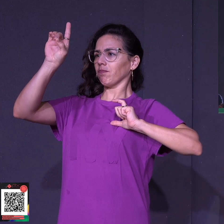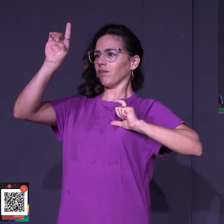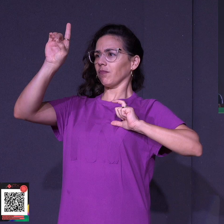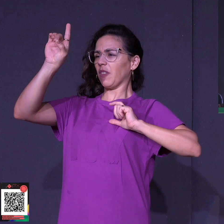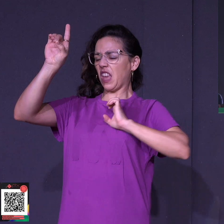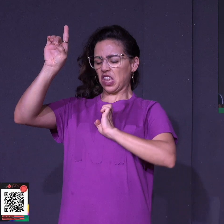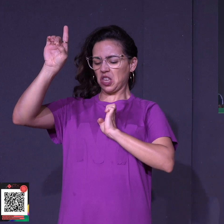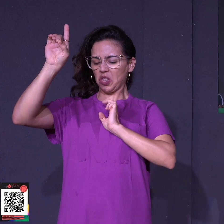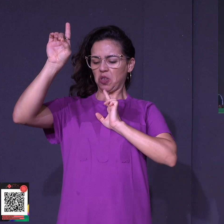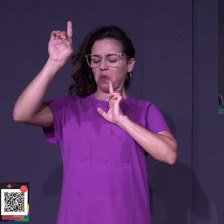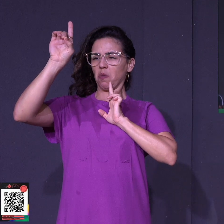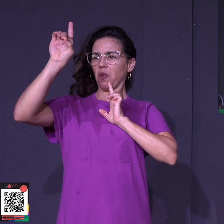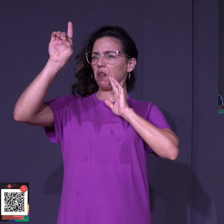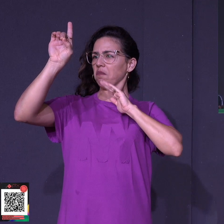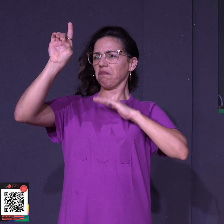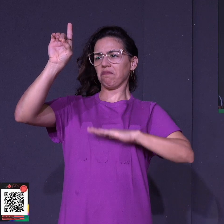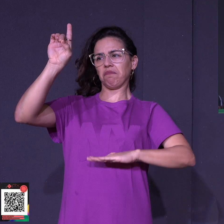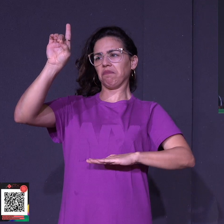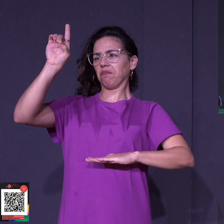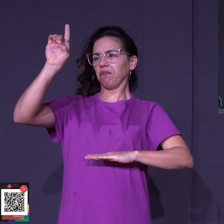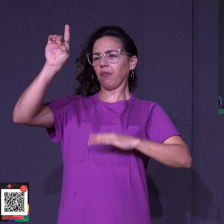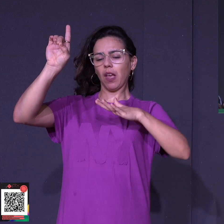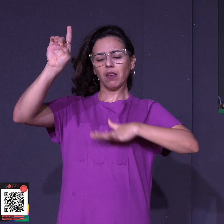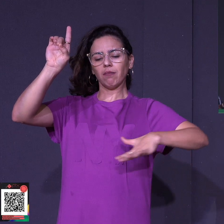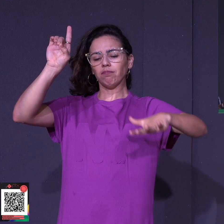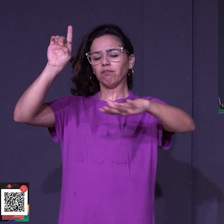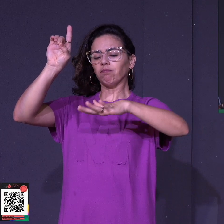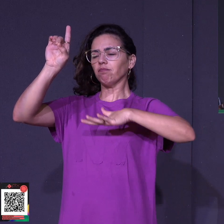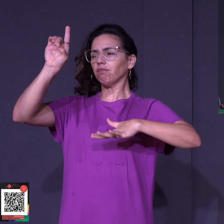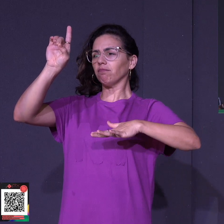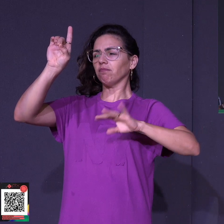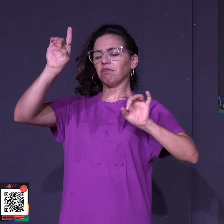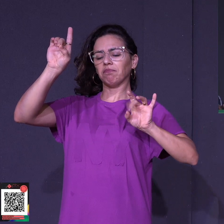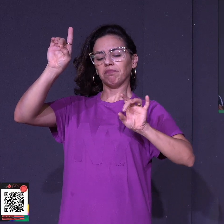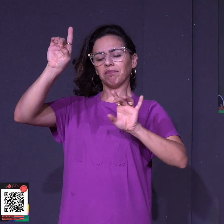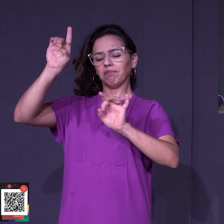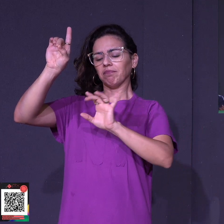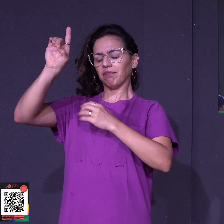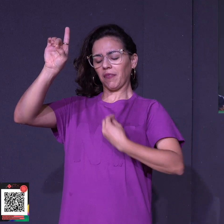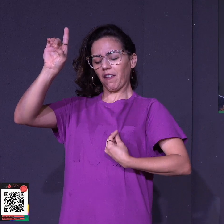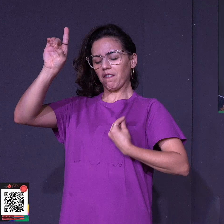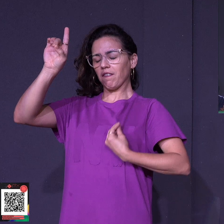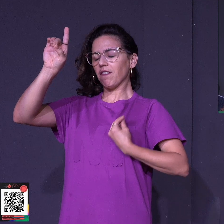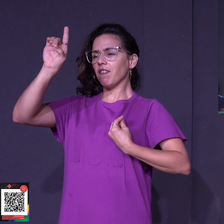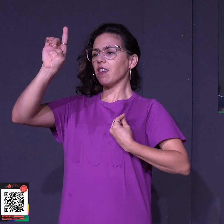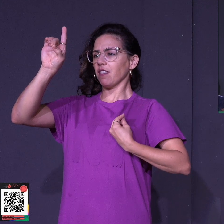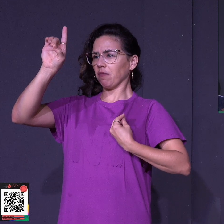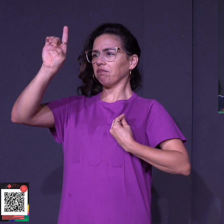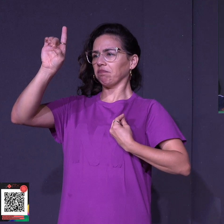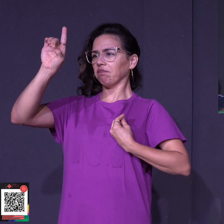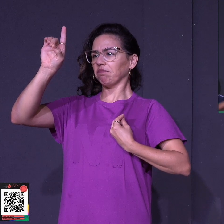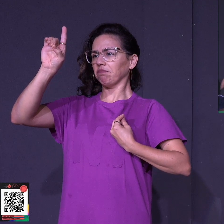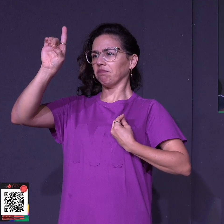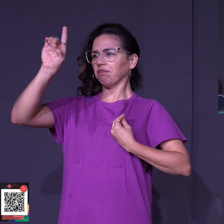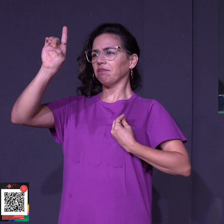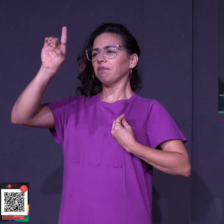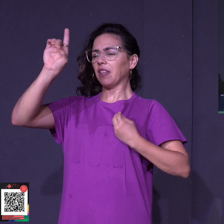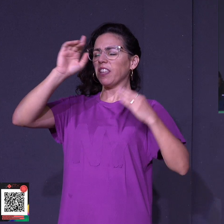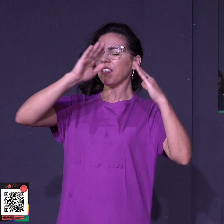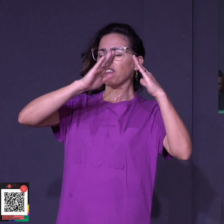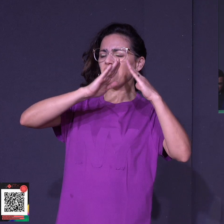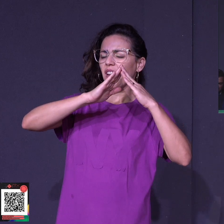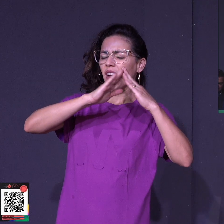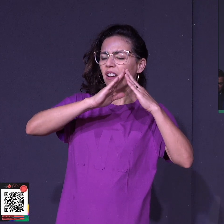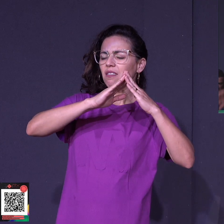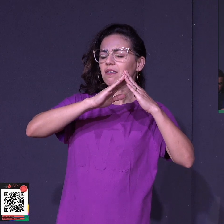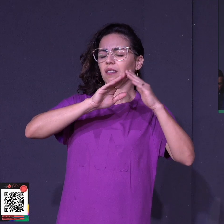toma cada vida que aqui se encontra, cada vida que está em casa, no trabalho, em outro estado,